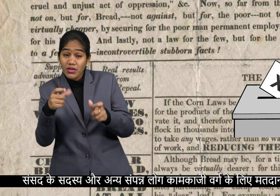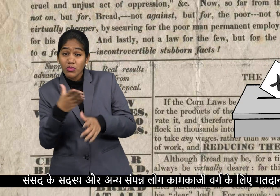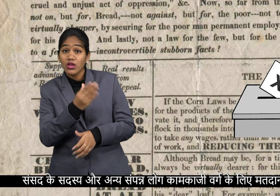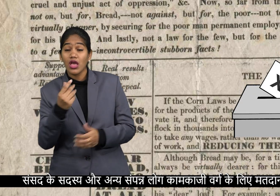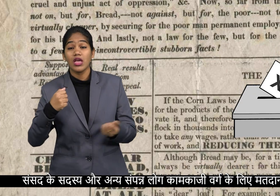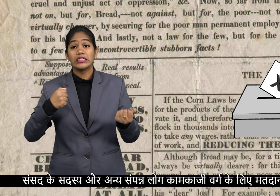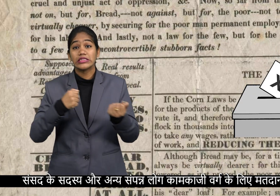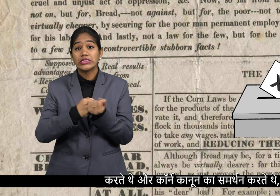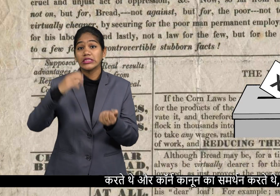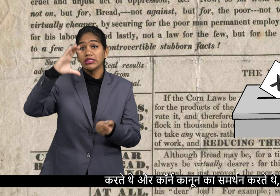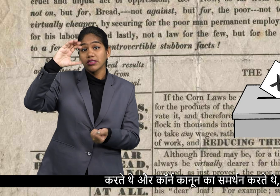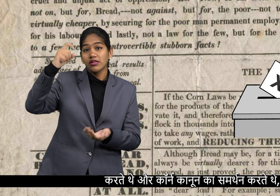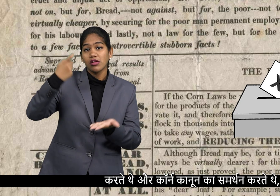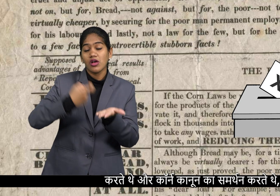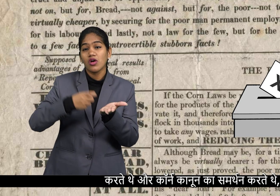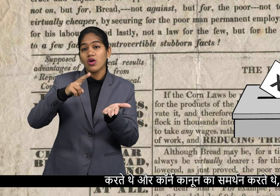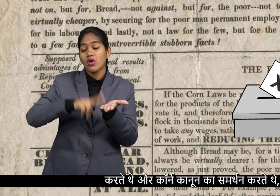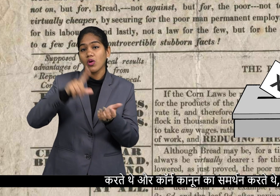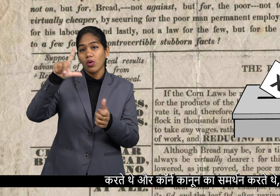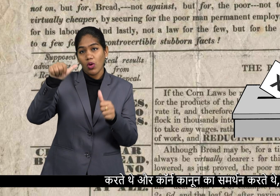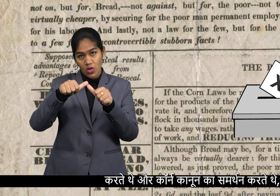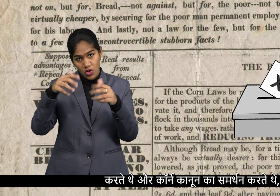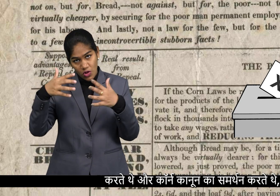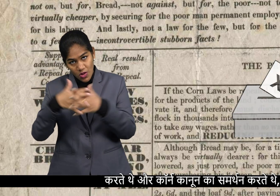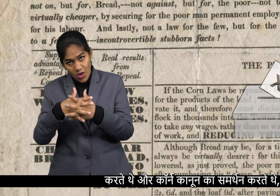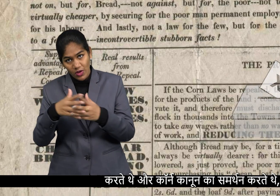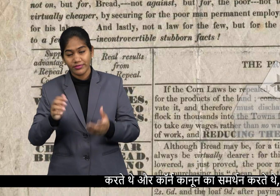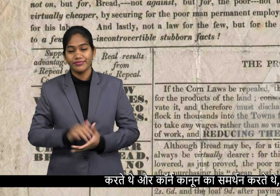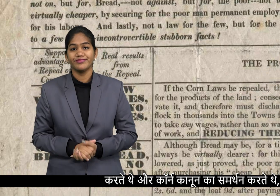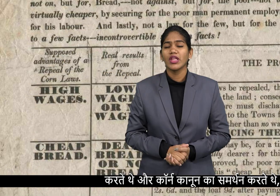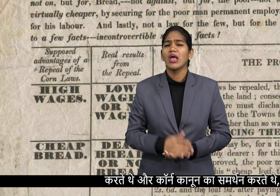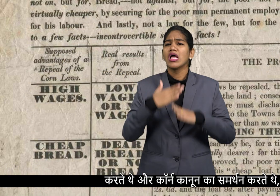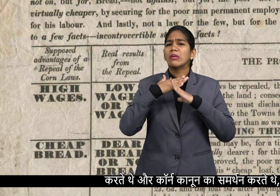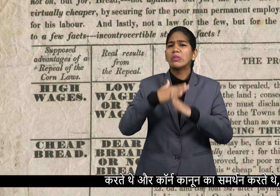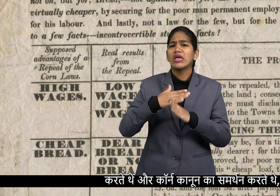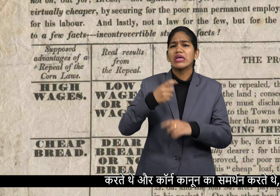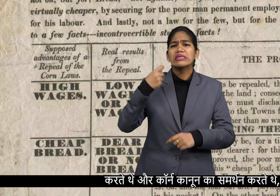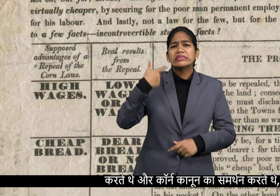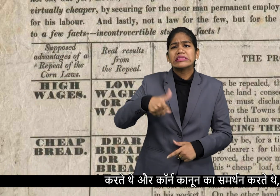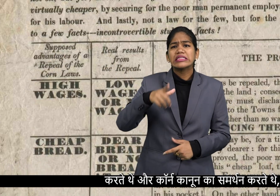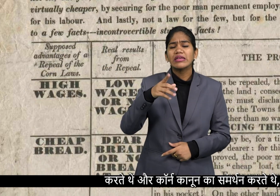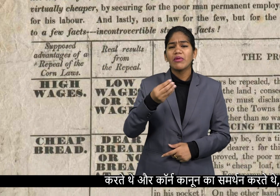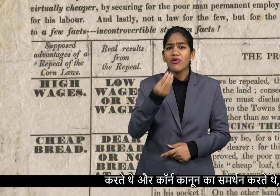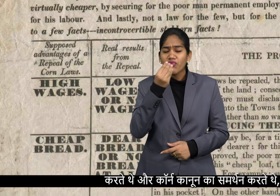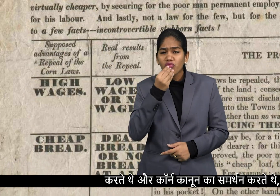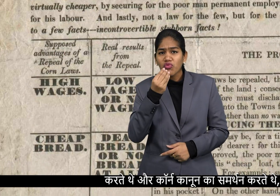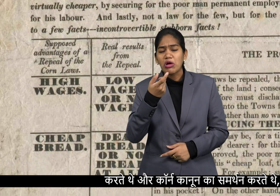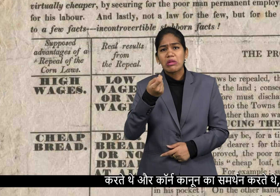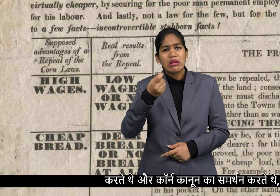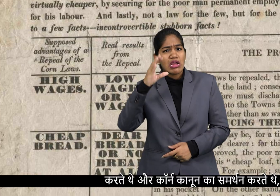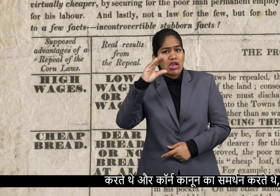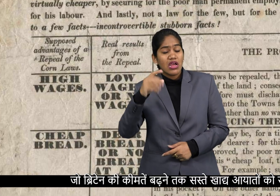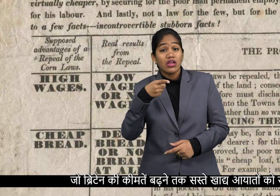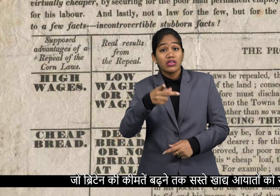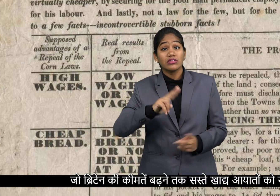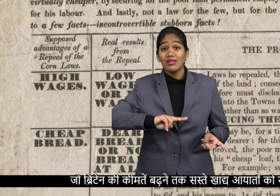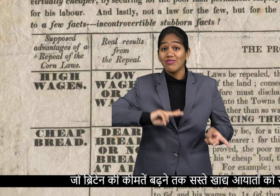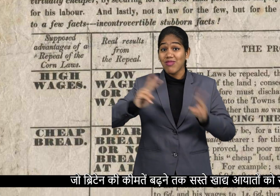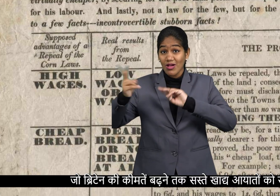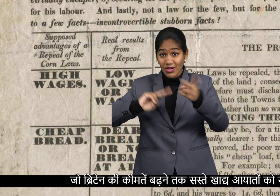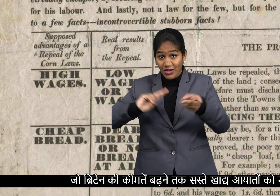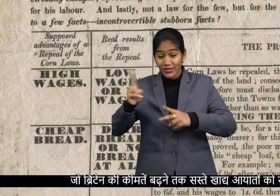का विरोध करते थे और कौन कानून का समर्थन करते थे